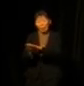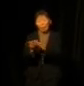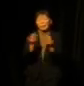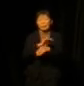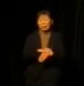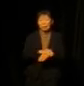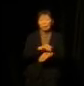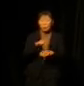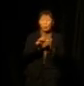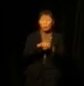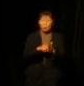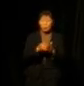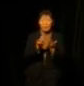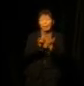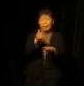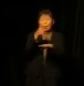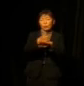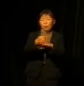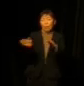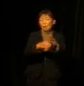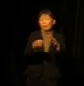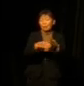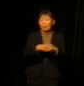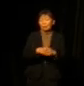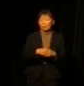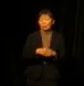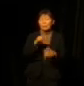長が不在でした。で、教頭先生が